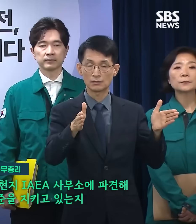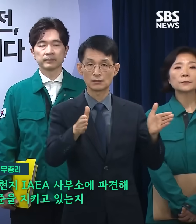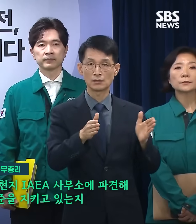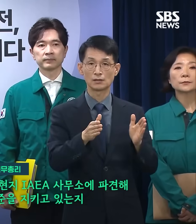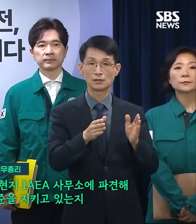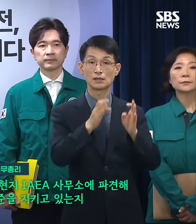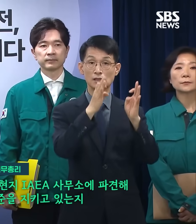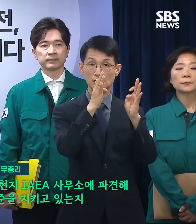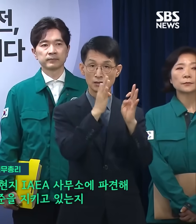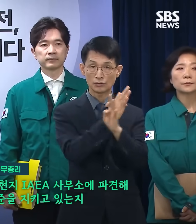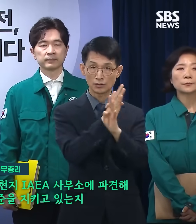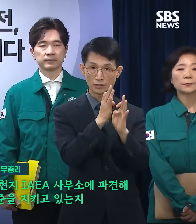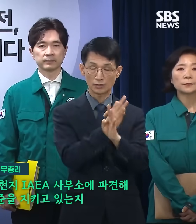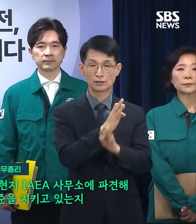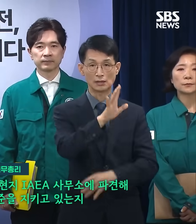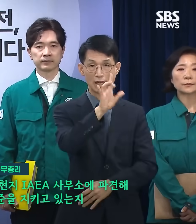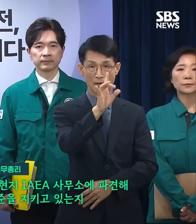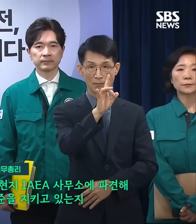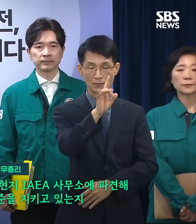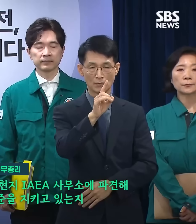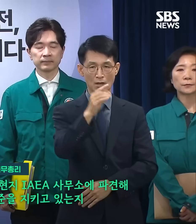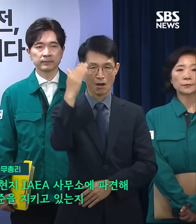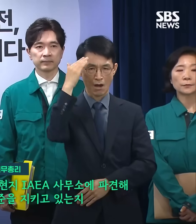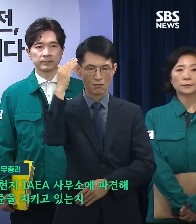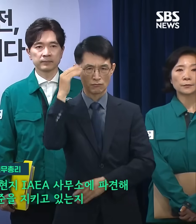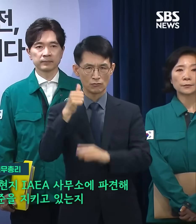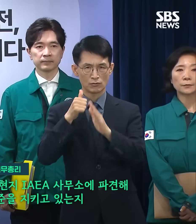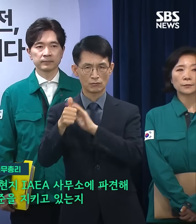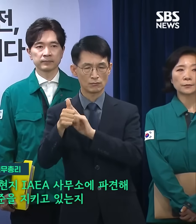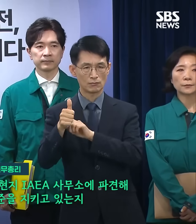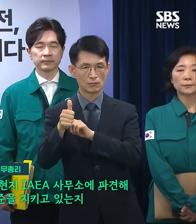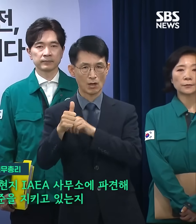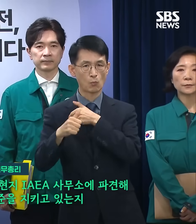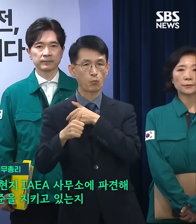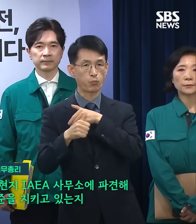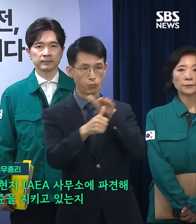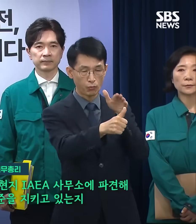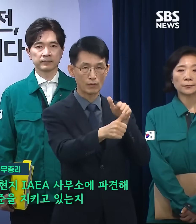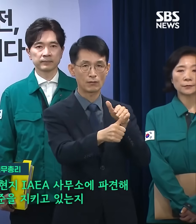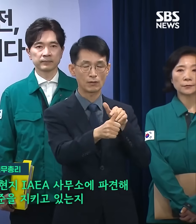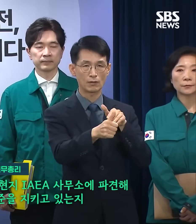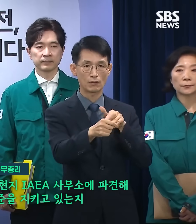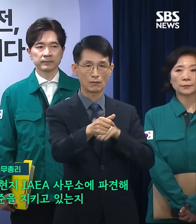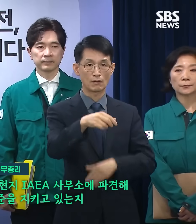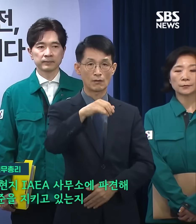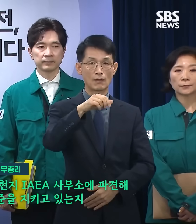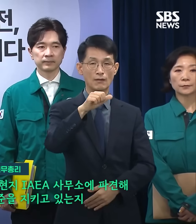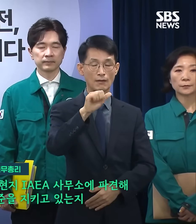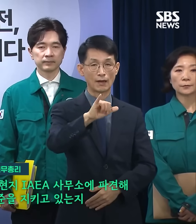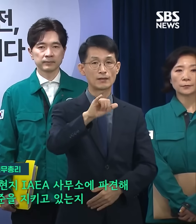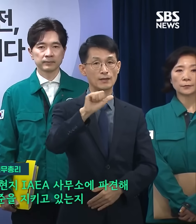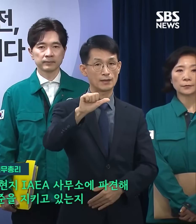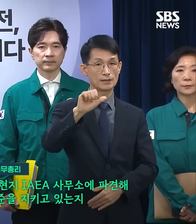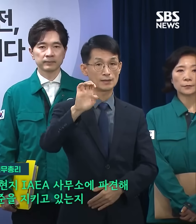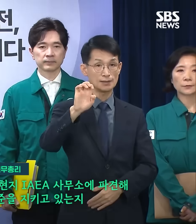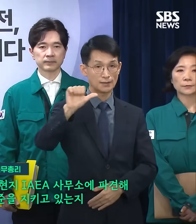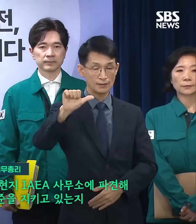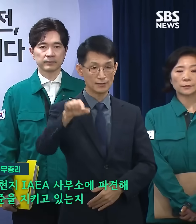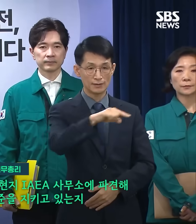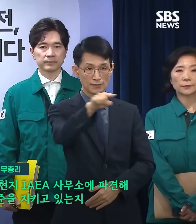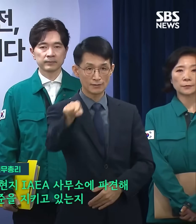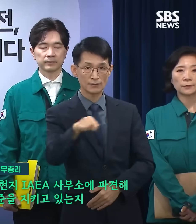한 번씩 우리 전문가를 현지 IAEA 사무소에 파견해 일본이